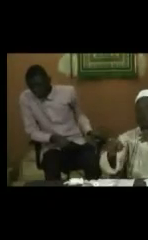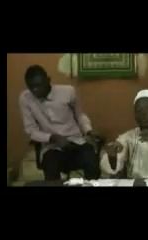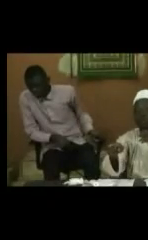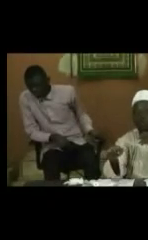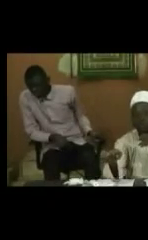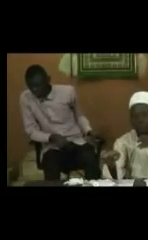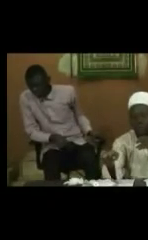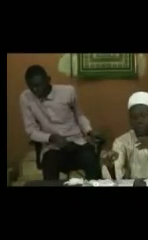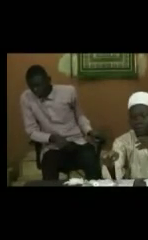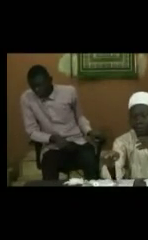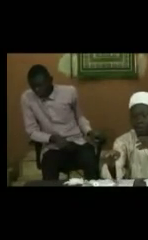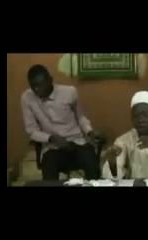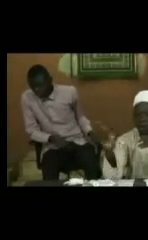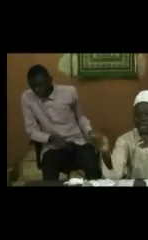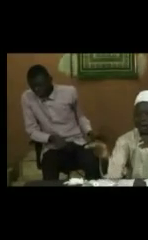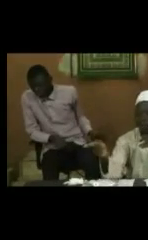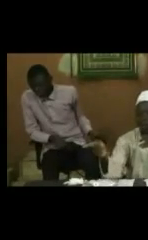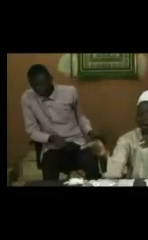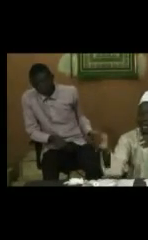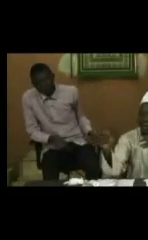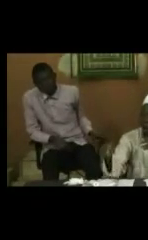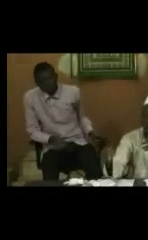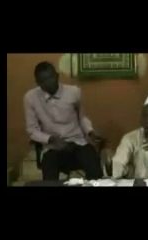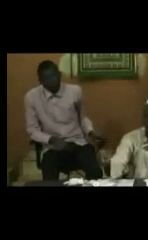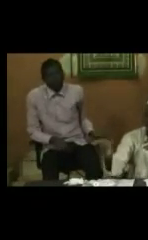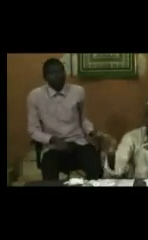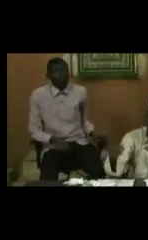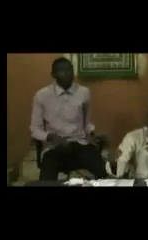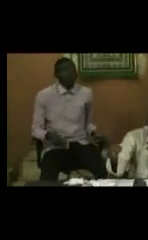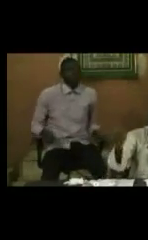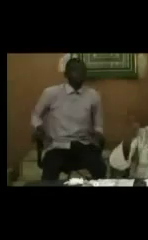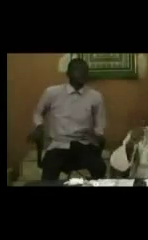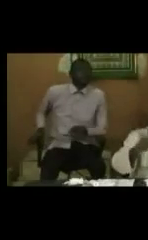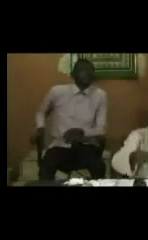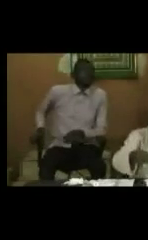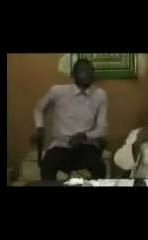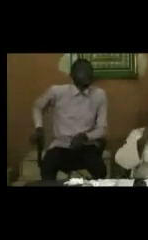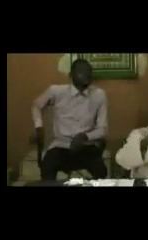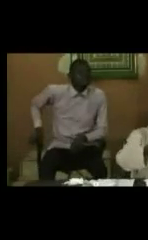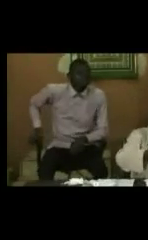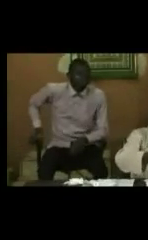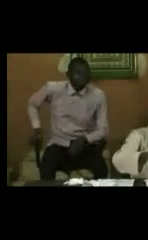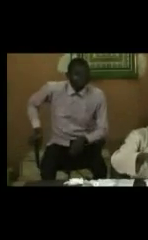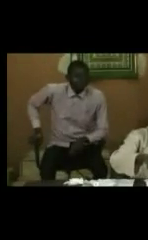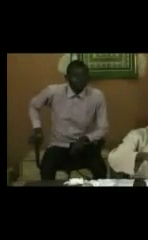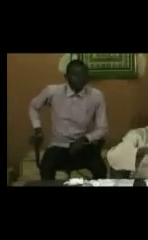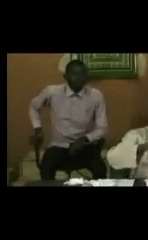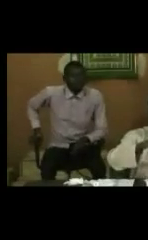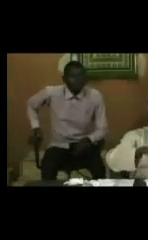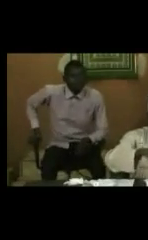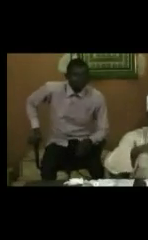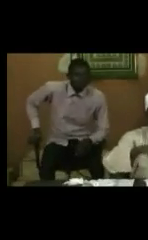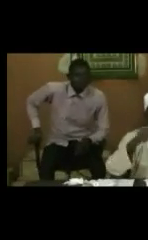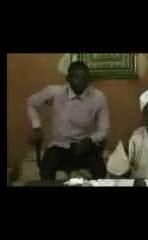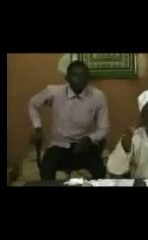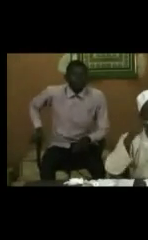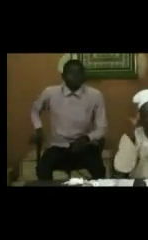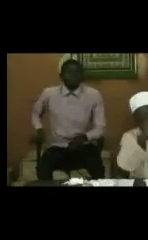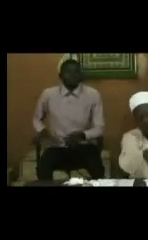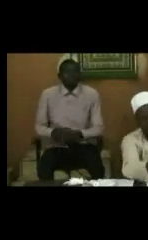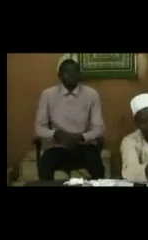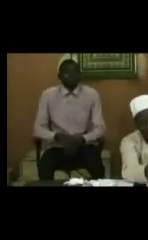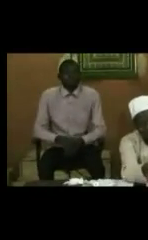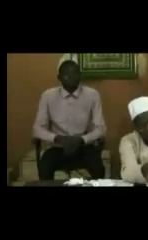marfu oro yen o al maquf fi hukm al marfu pe lo to saabe lo